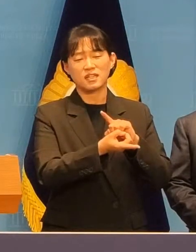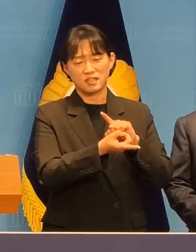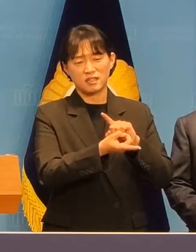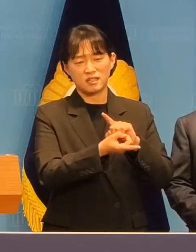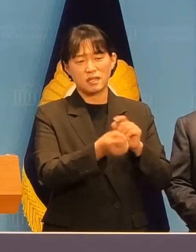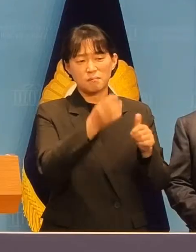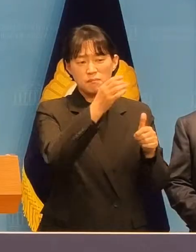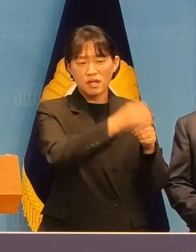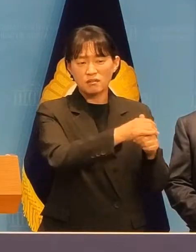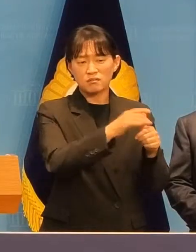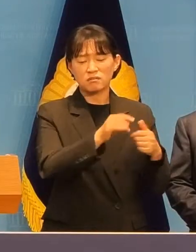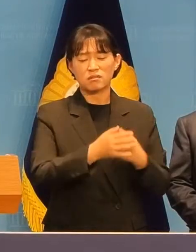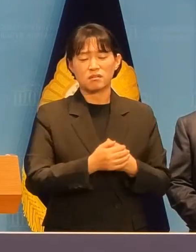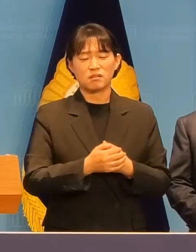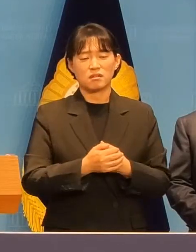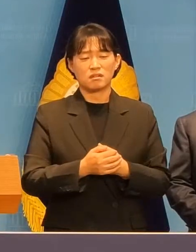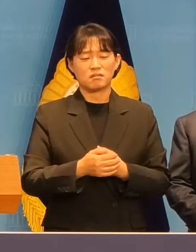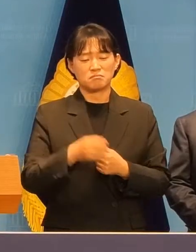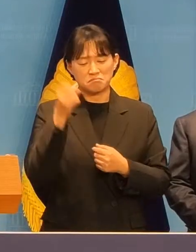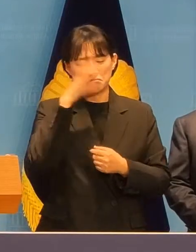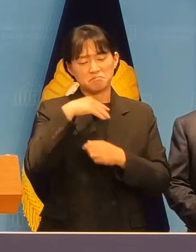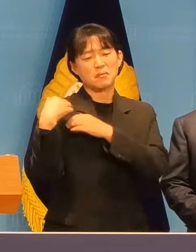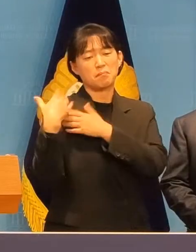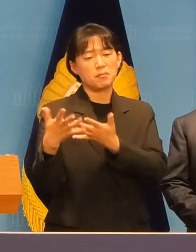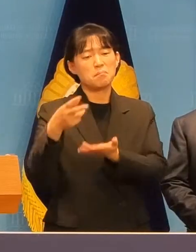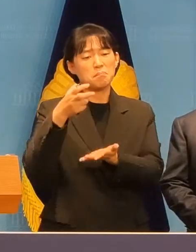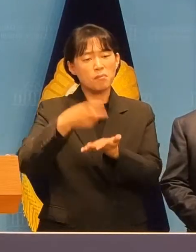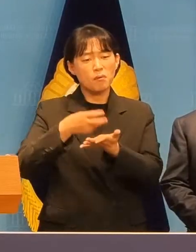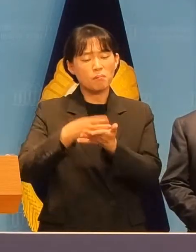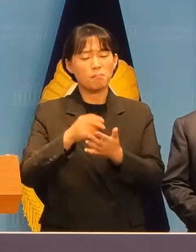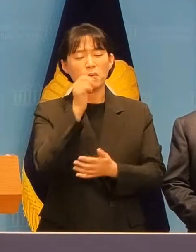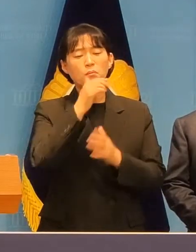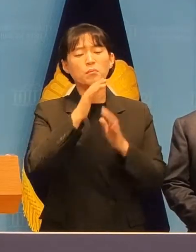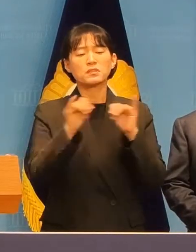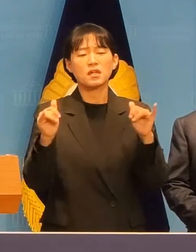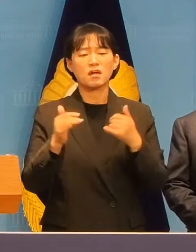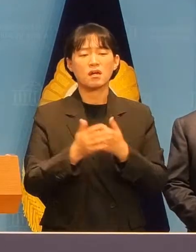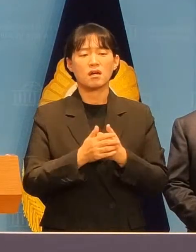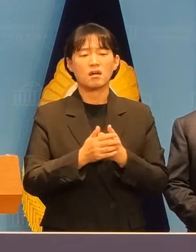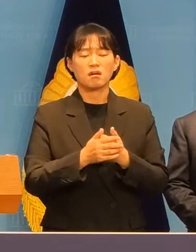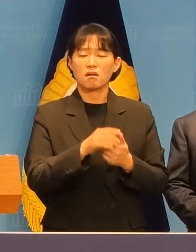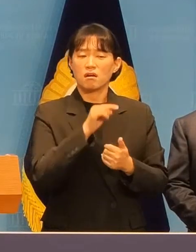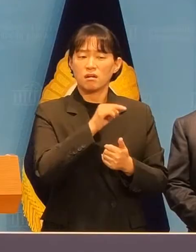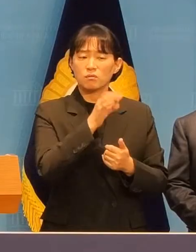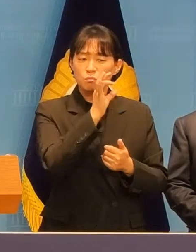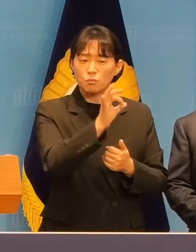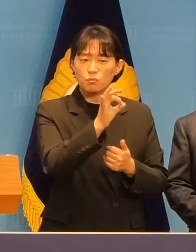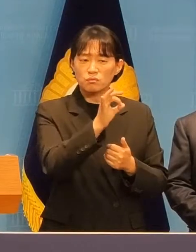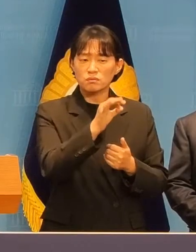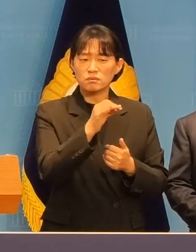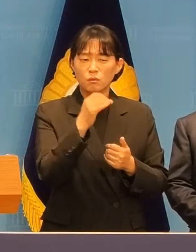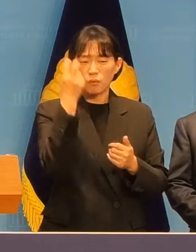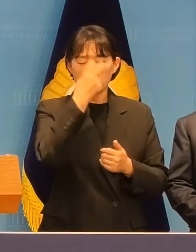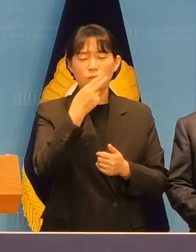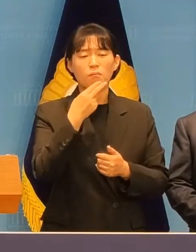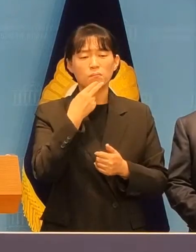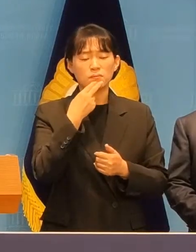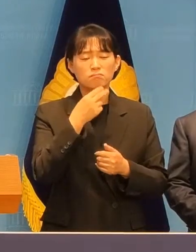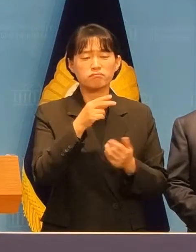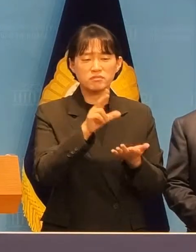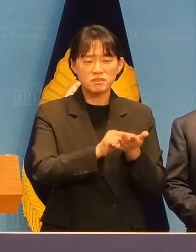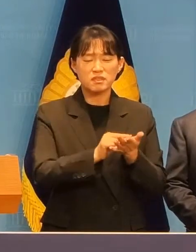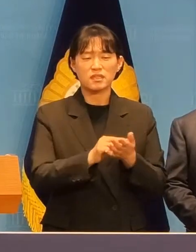사실상 방치해온 제도, 변호사 보수 정산을 관리하지 않는 구조,